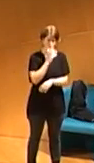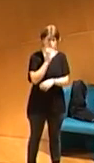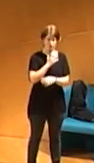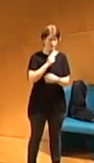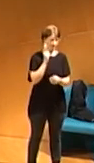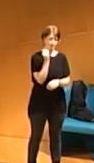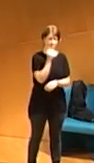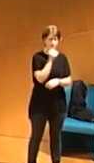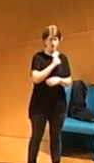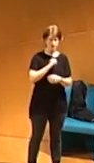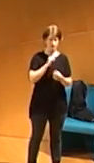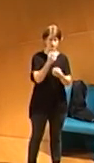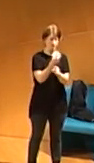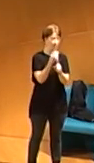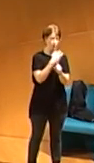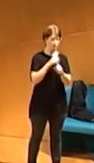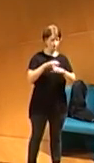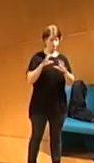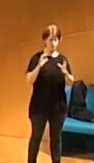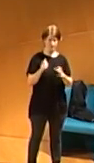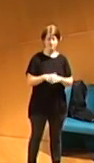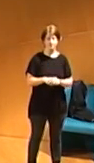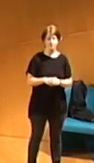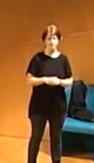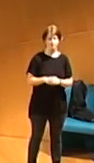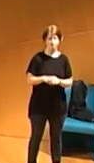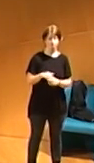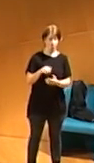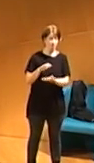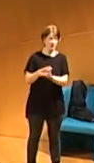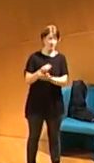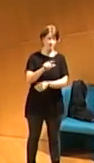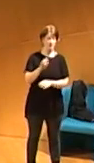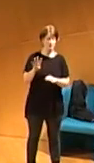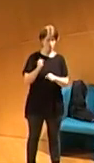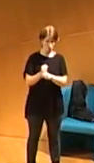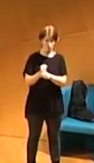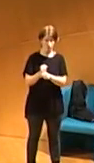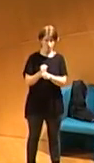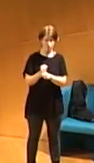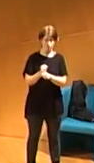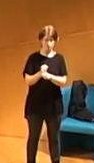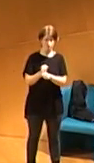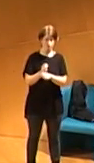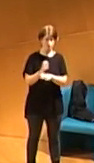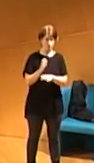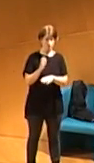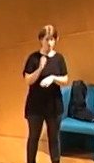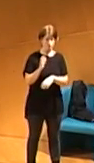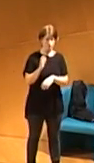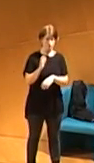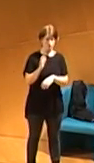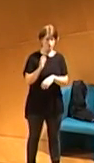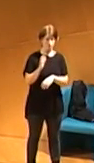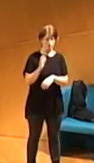Voilà. Il avait 24 ans, mesurait 1,92 m, et il marchait